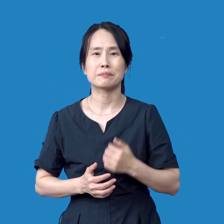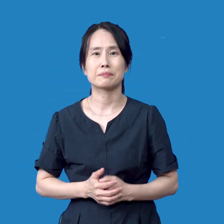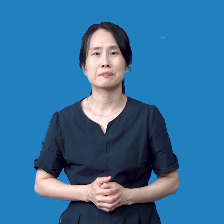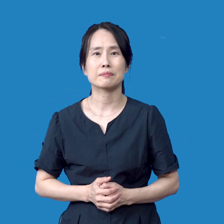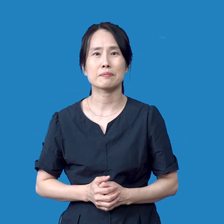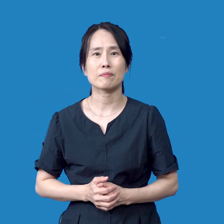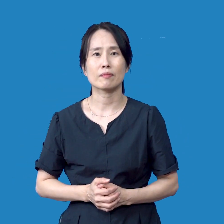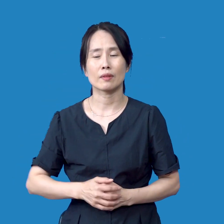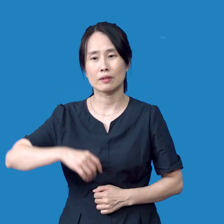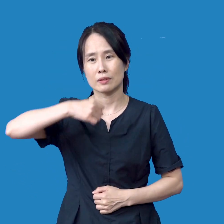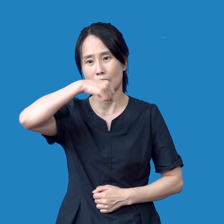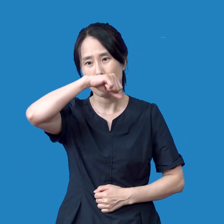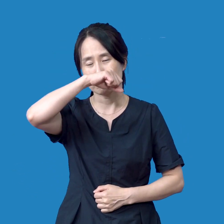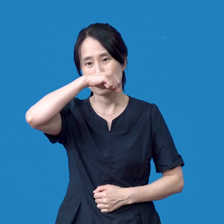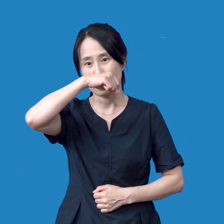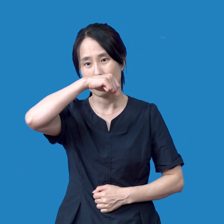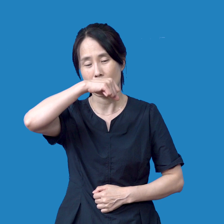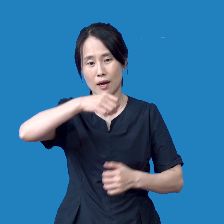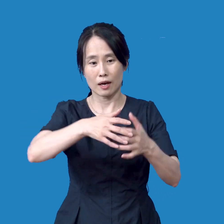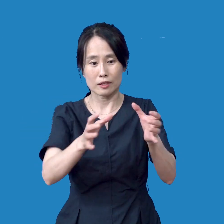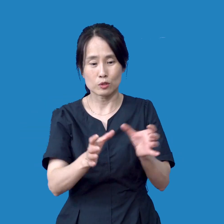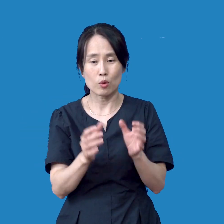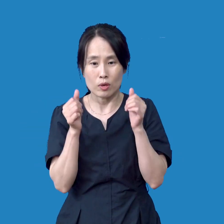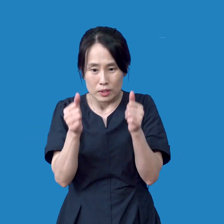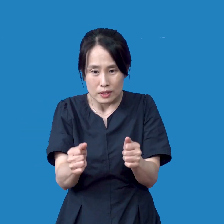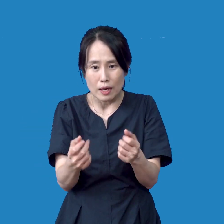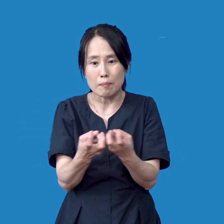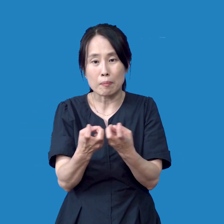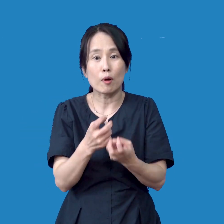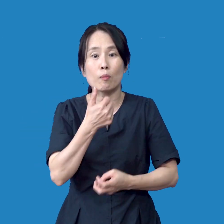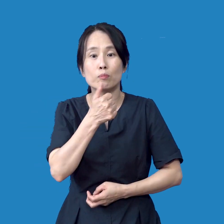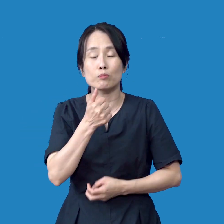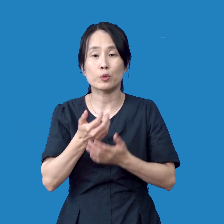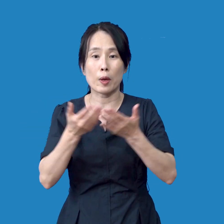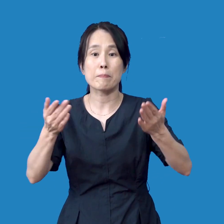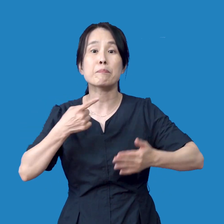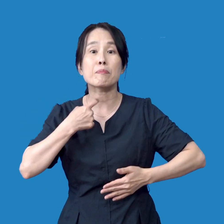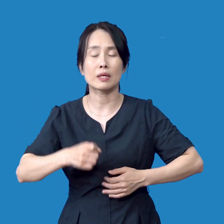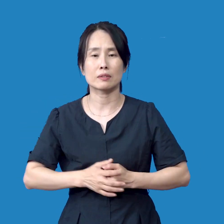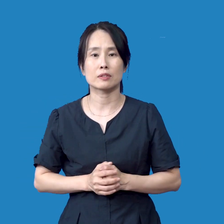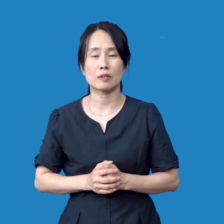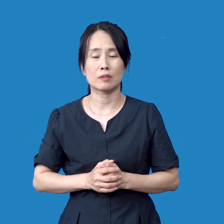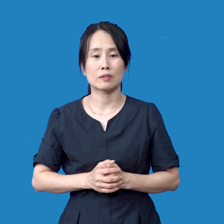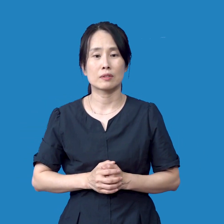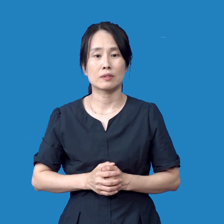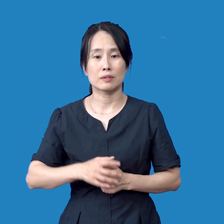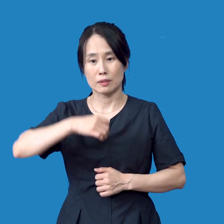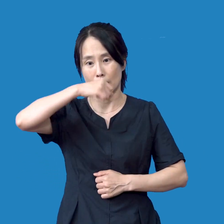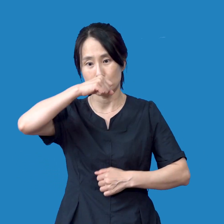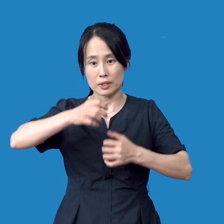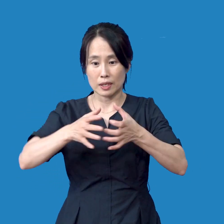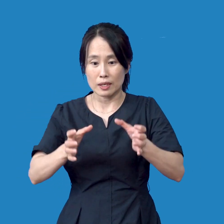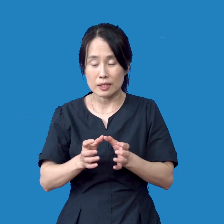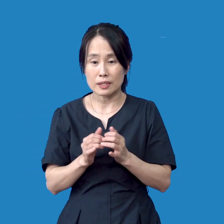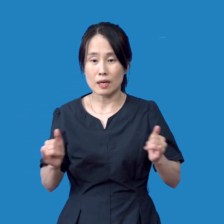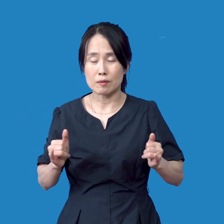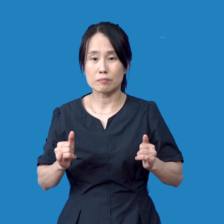언젠가 아프리카 줄루족 인사법을 소개해드린 적이 있습니다. 줄루족이 어떻게 인사한다고 했죠?